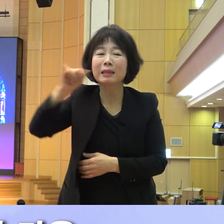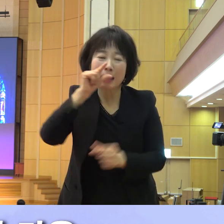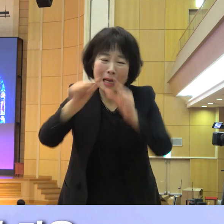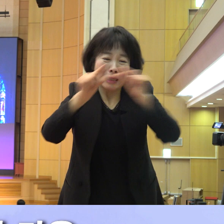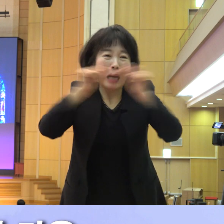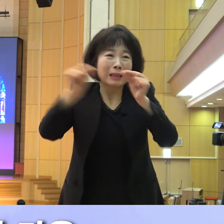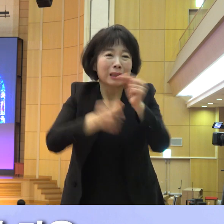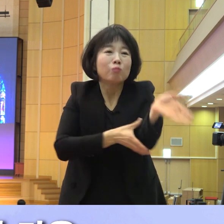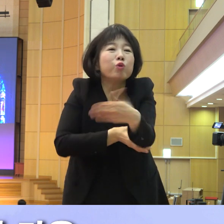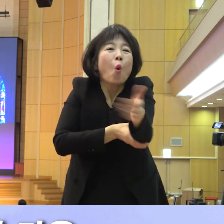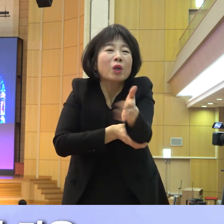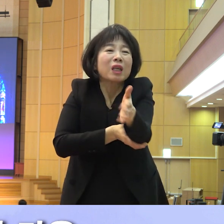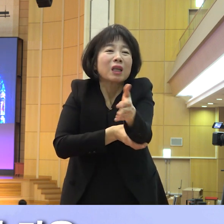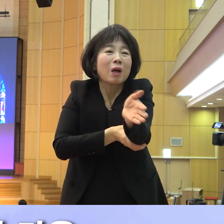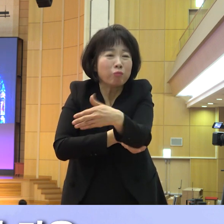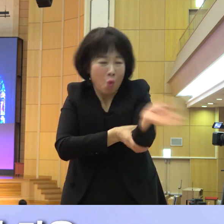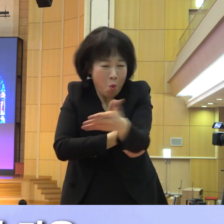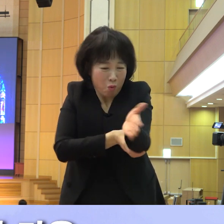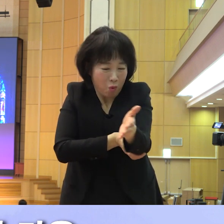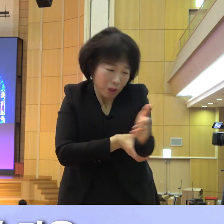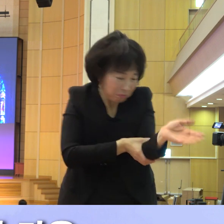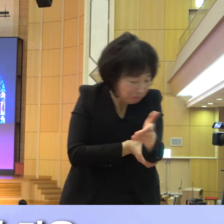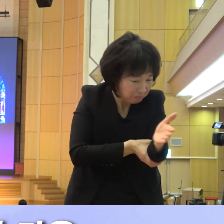가시물고기는 바다에 살다가